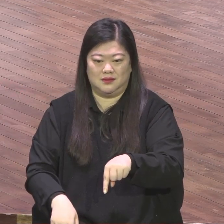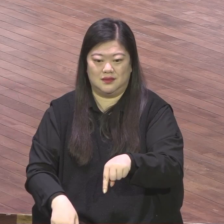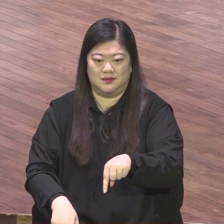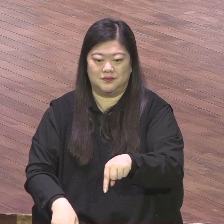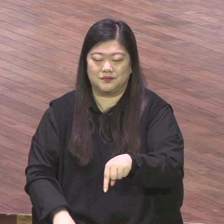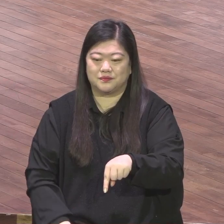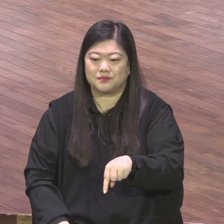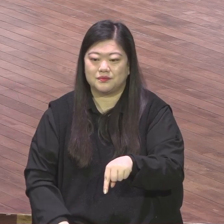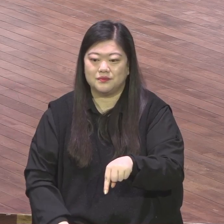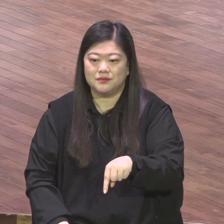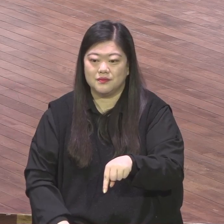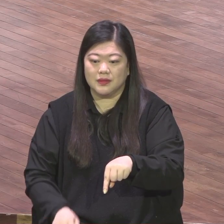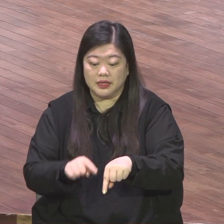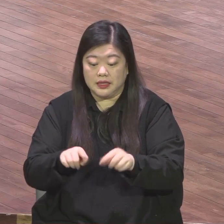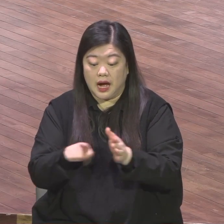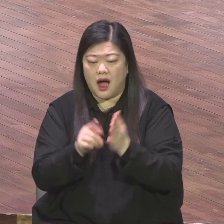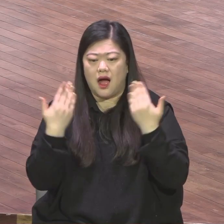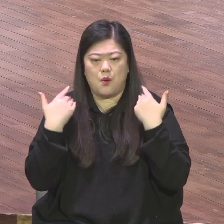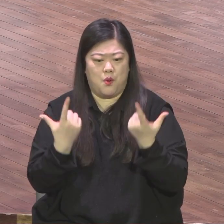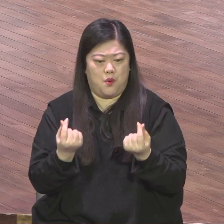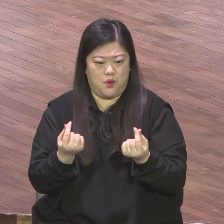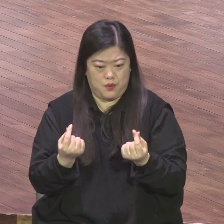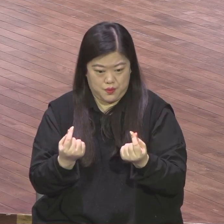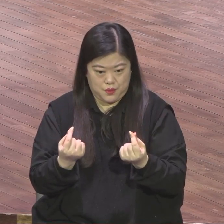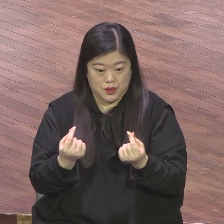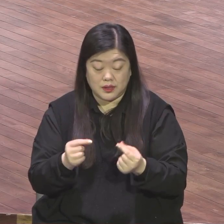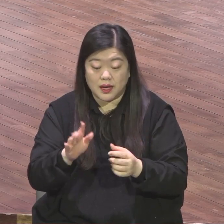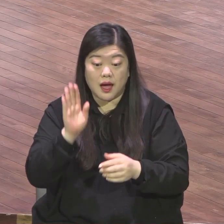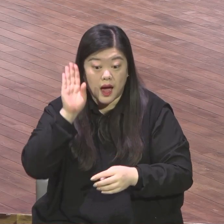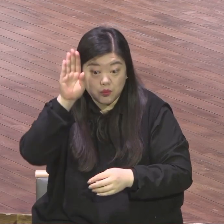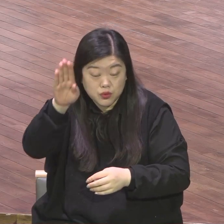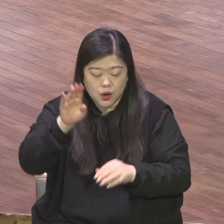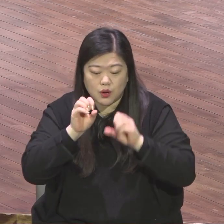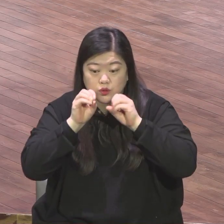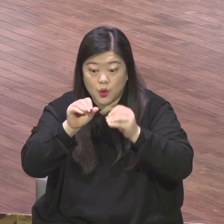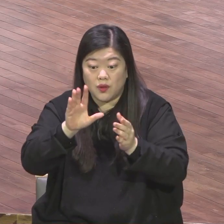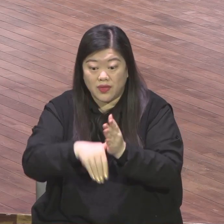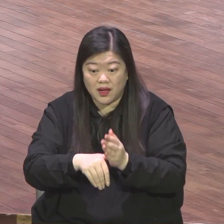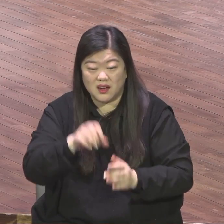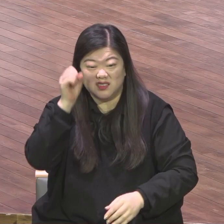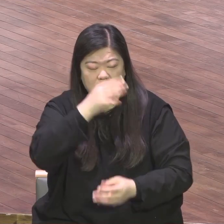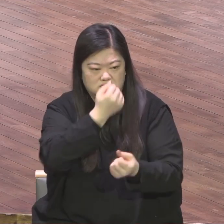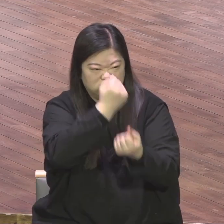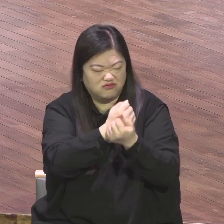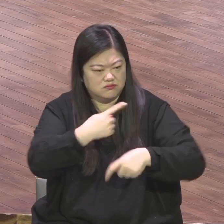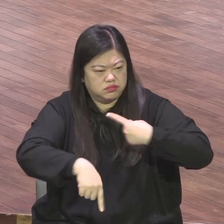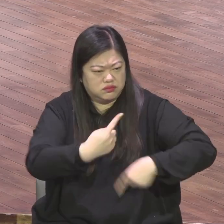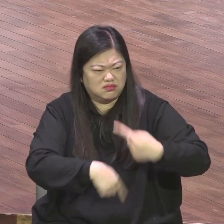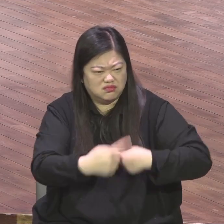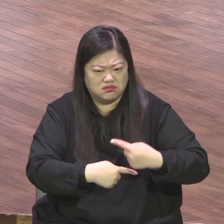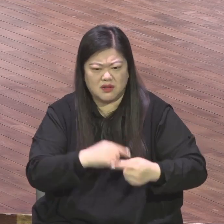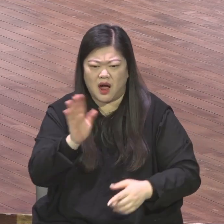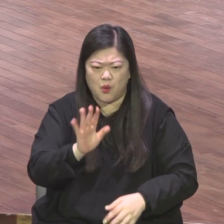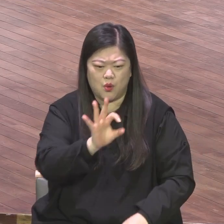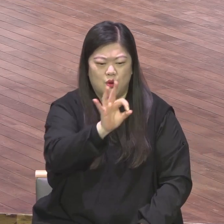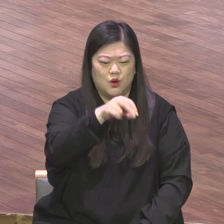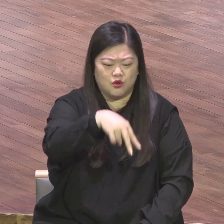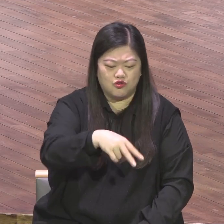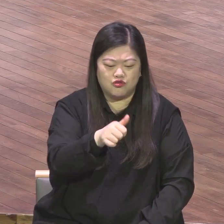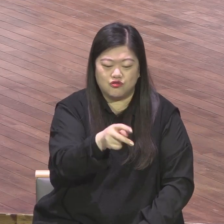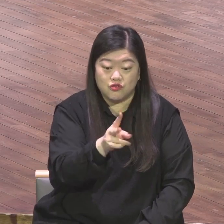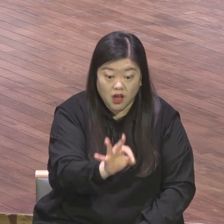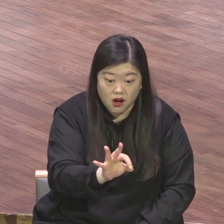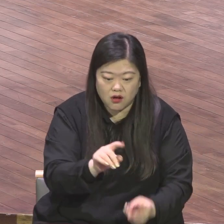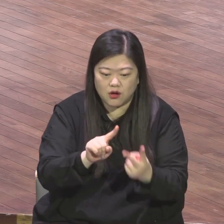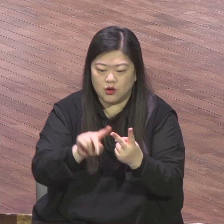따라서 다양할 수 있는데 유형 전략, 눈에 보이는 전략이 있고 무형 전략, 눈에